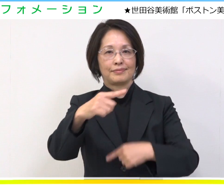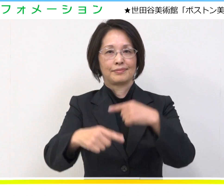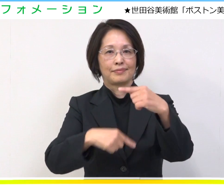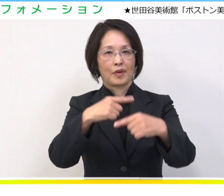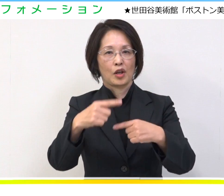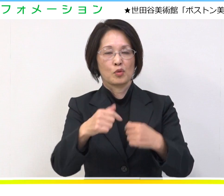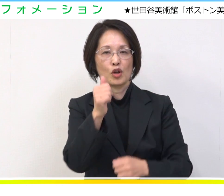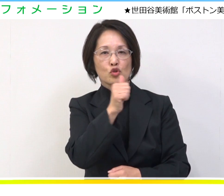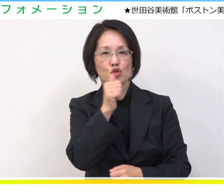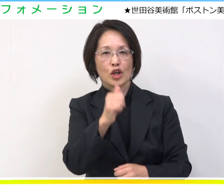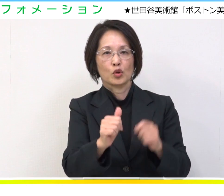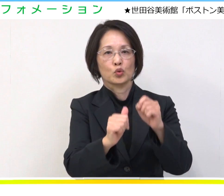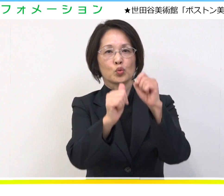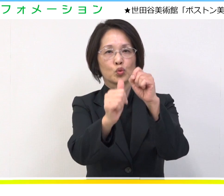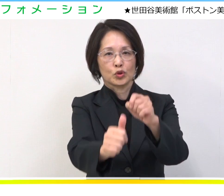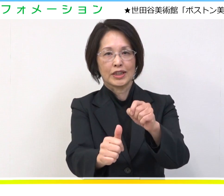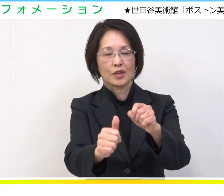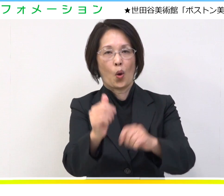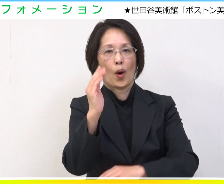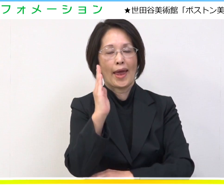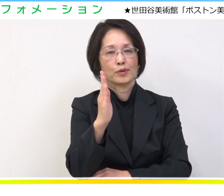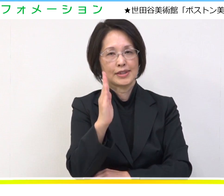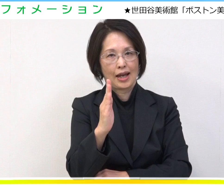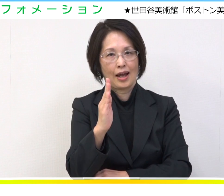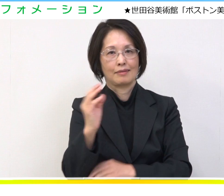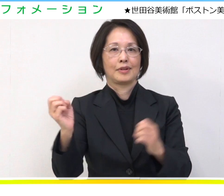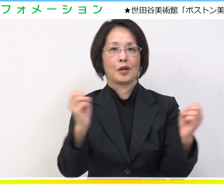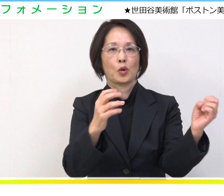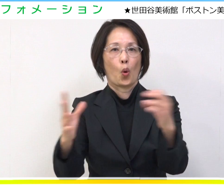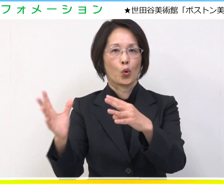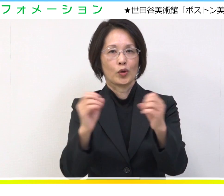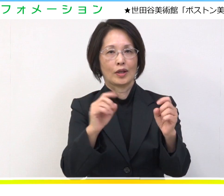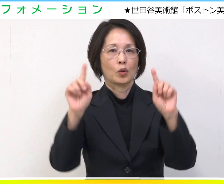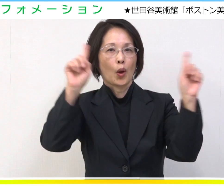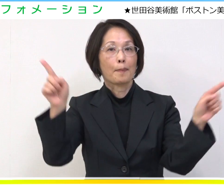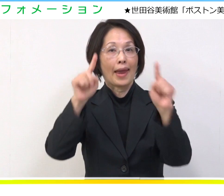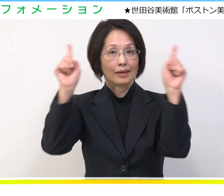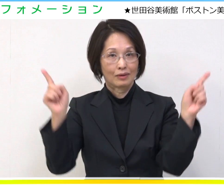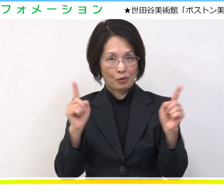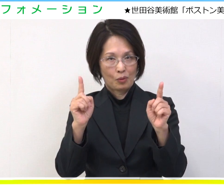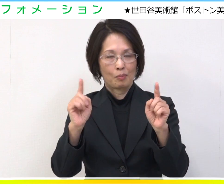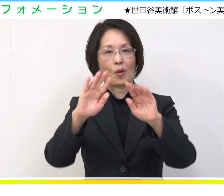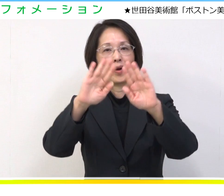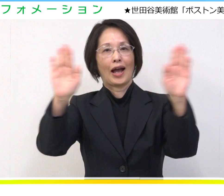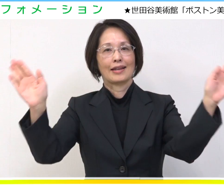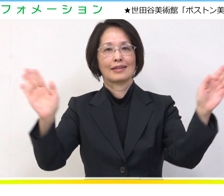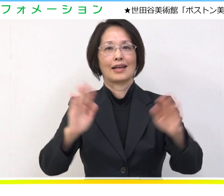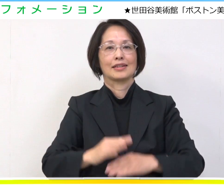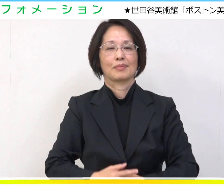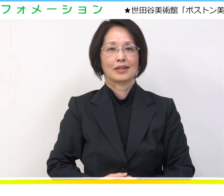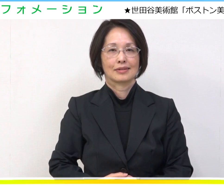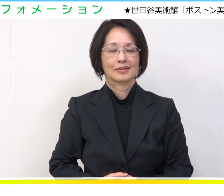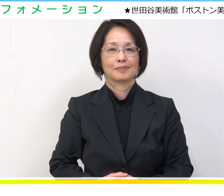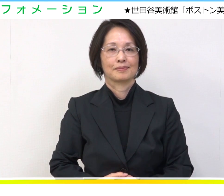手話通訳付きのレクチャーやトークなどのイベントを開催します